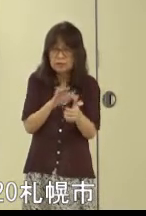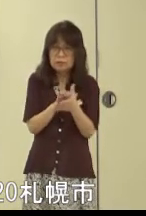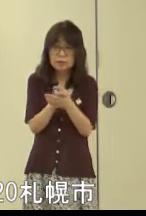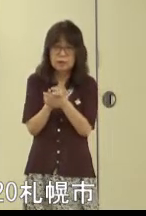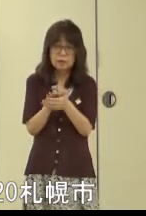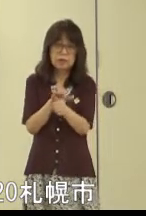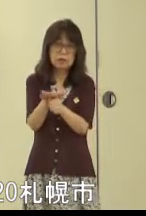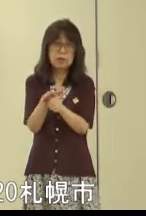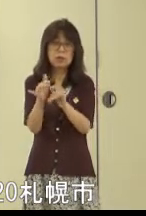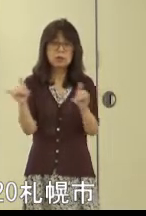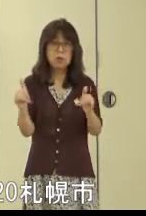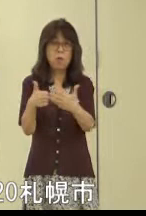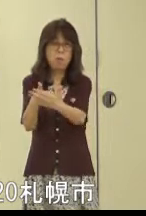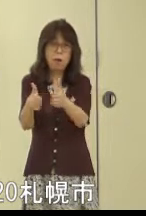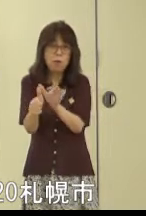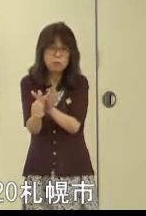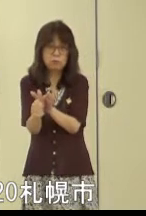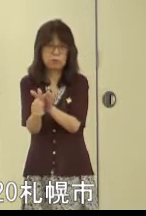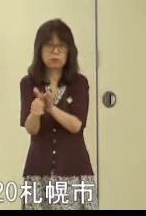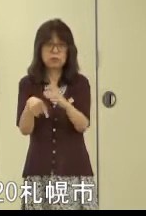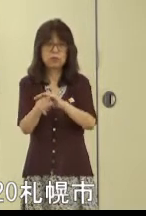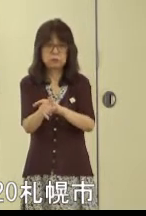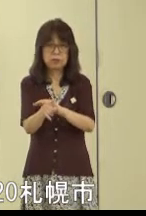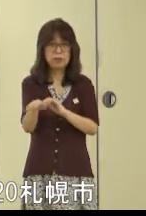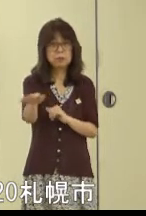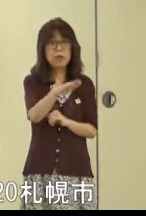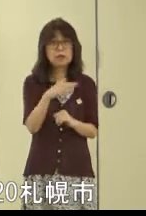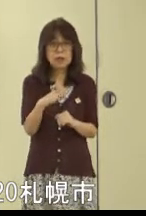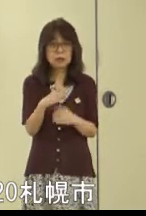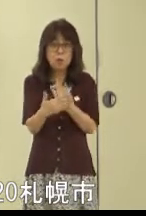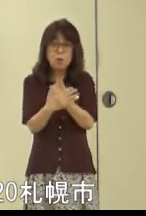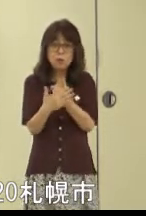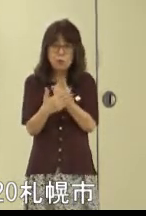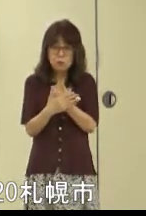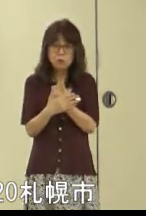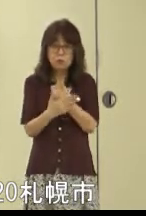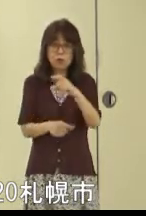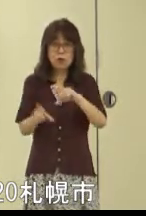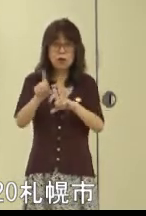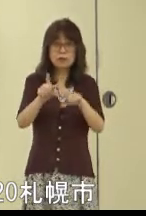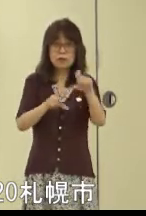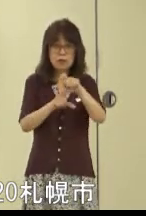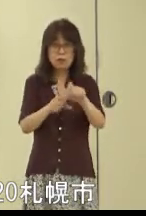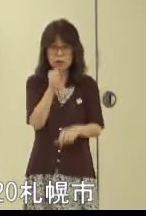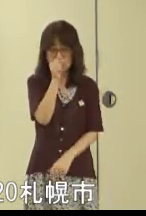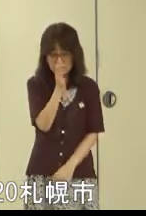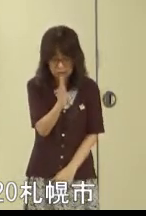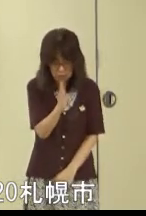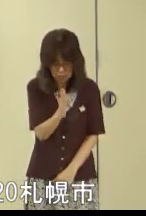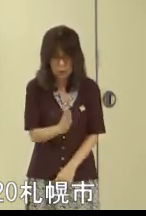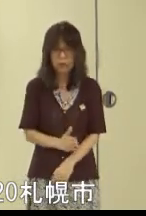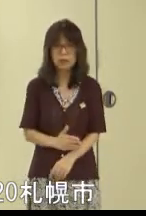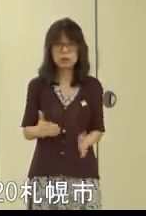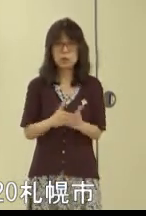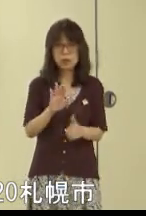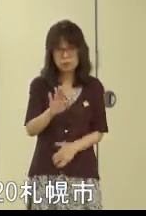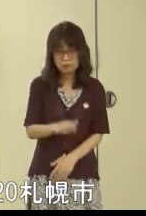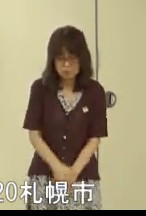繋がって参りますので皆さま方のご協力を重ねてお願いを申し上げますが立つから以上です